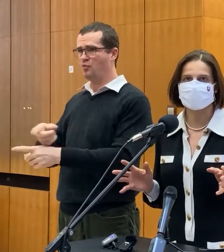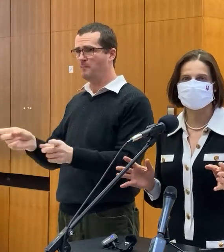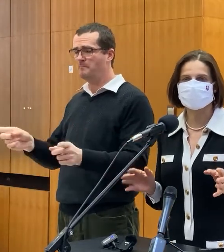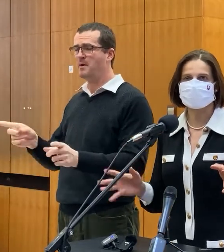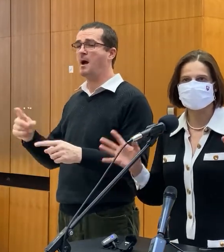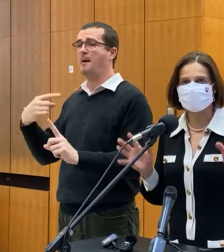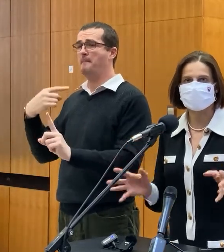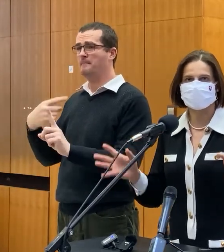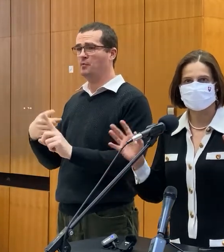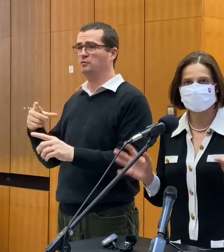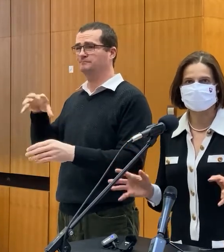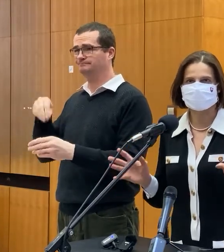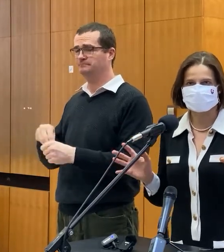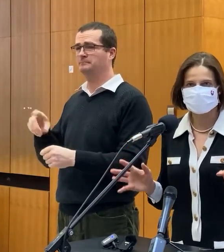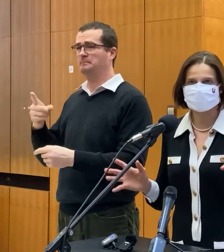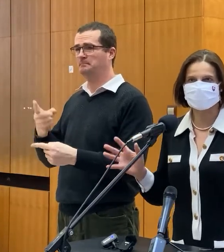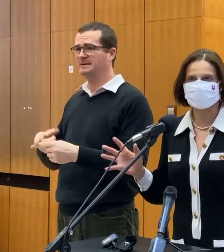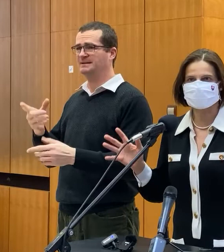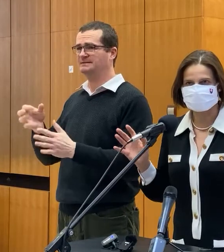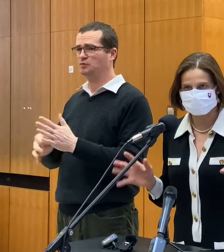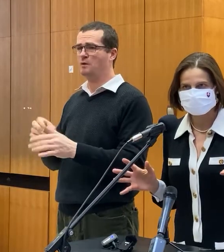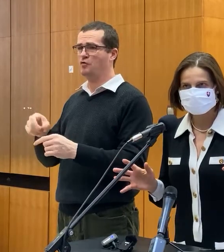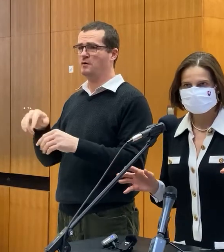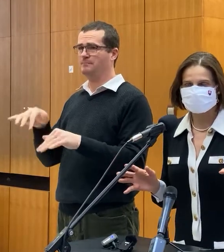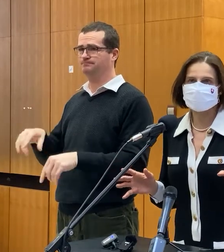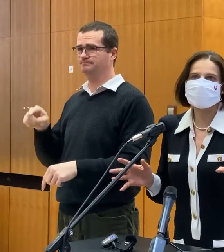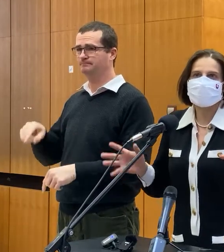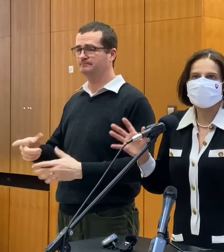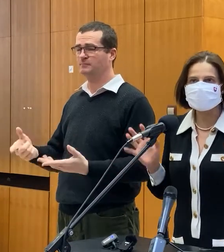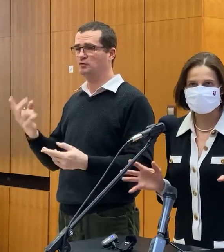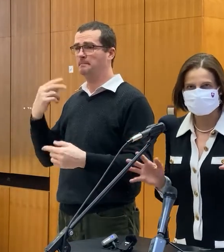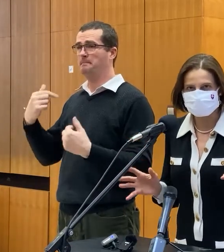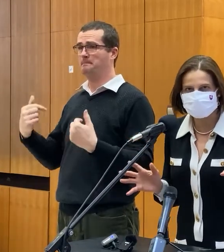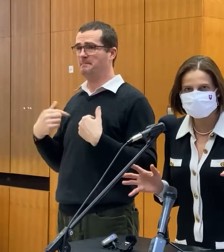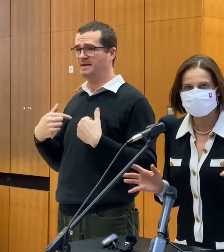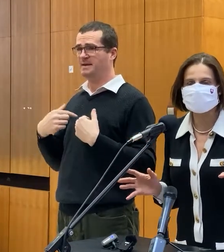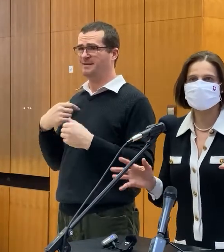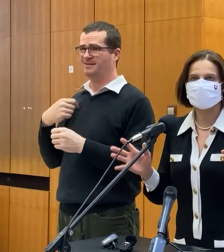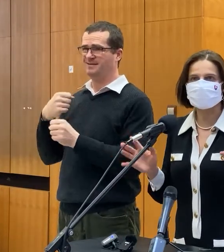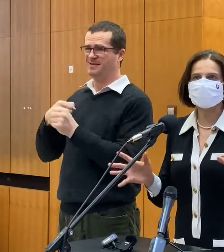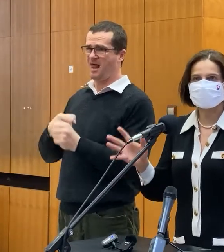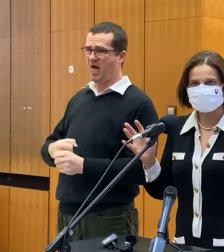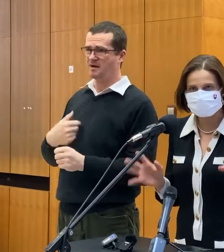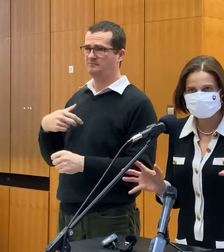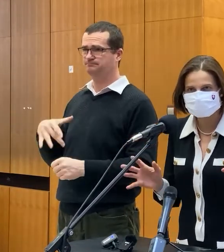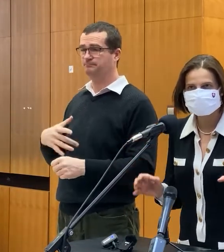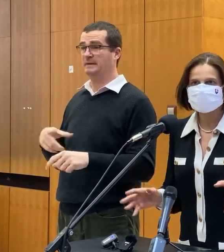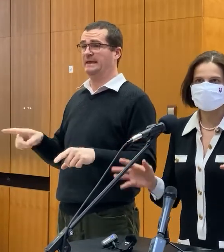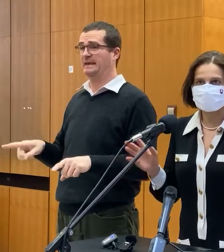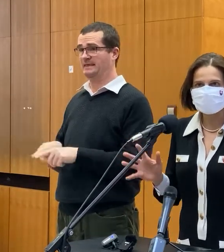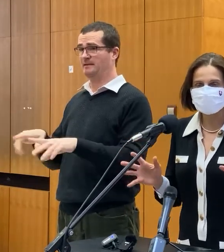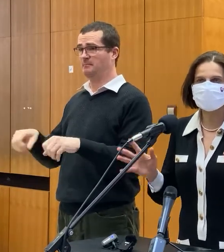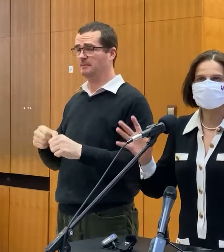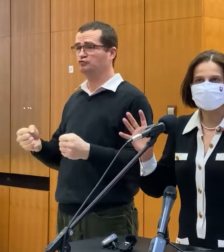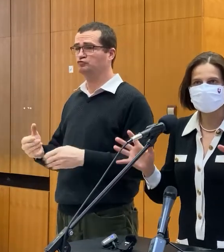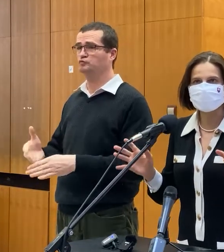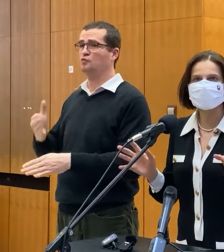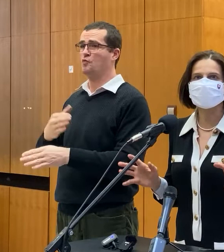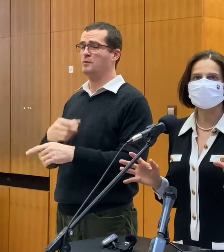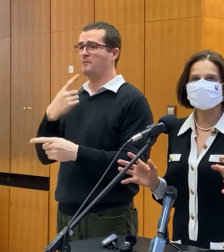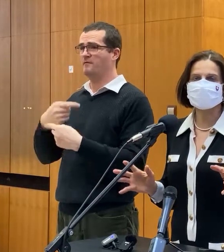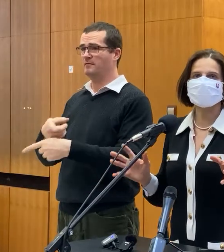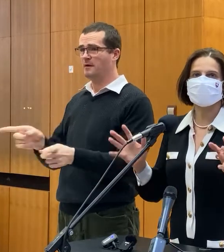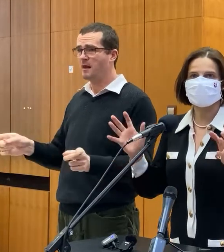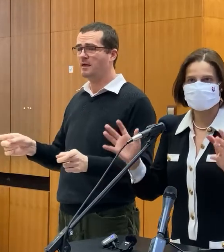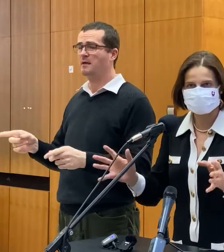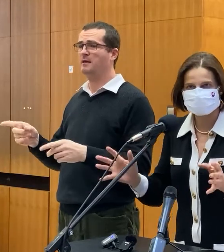súčasne, aby boli aktuálne, konkrétne na situáciu, v ktorej ste. To znamená, aj my sme pod tlakom, aby sme to prijali hneď, čo najskôr povedali ľuďom,